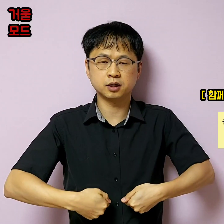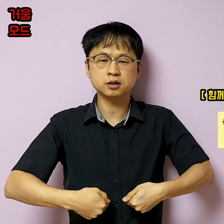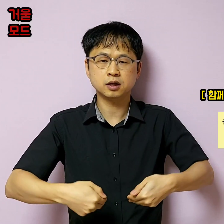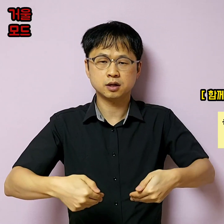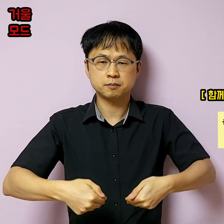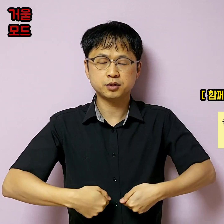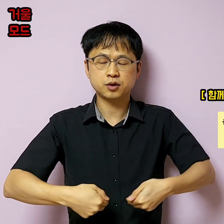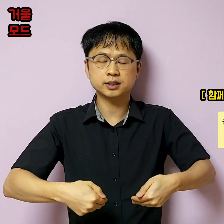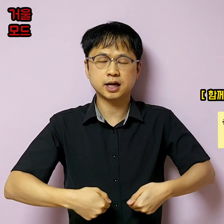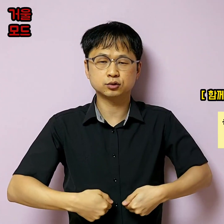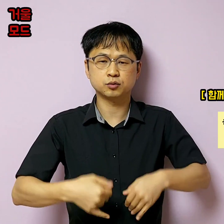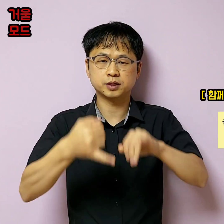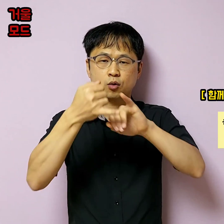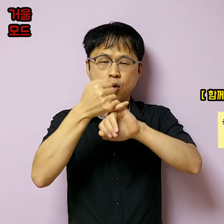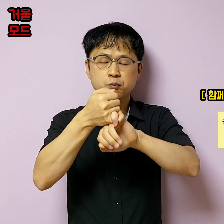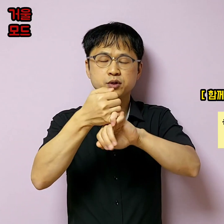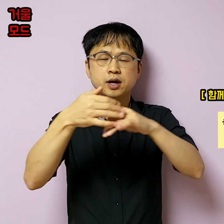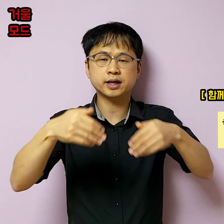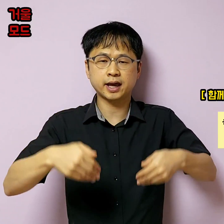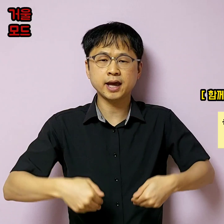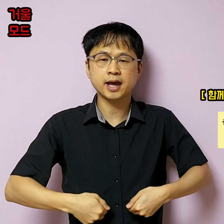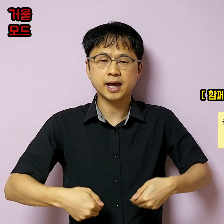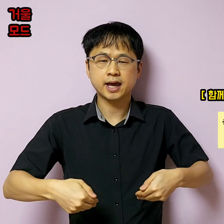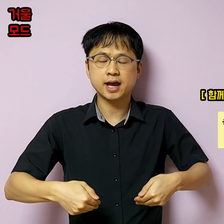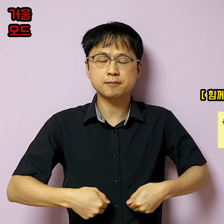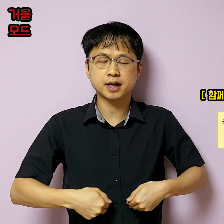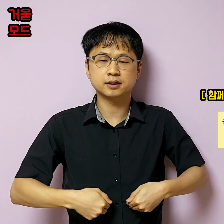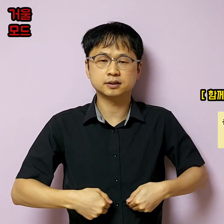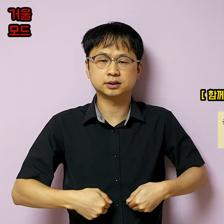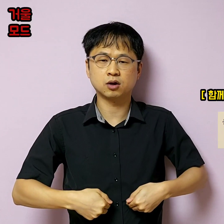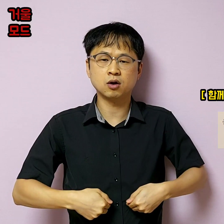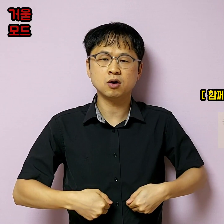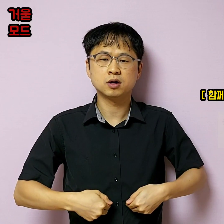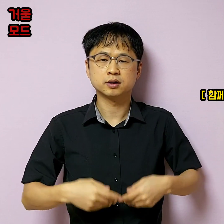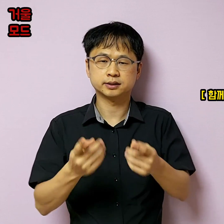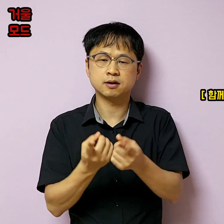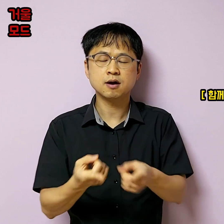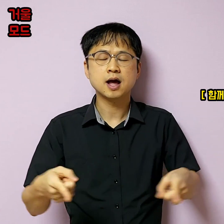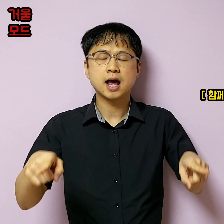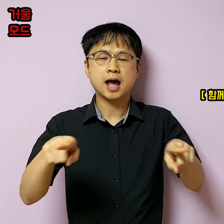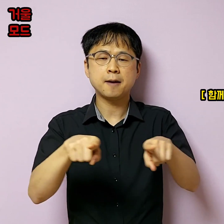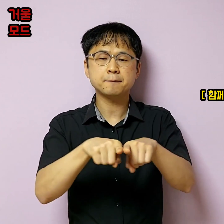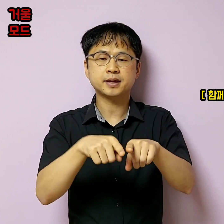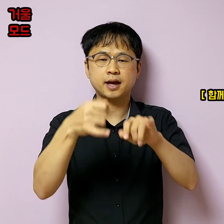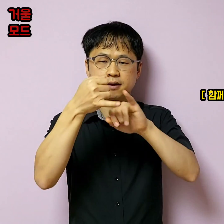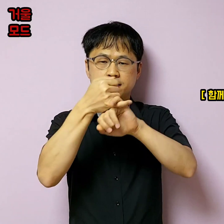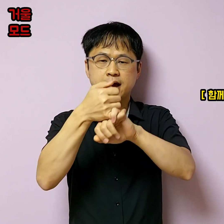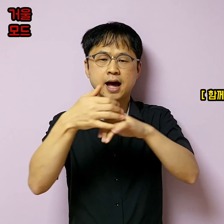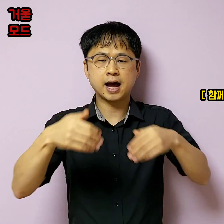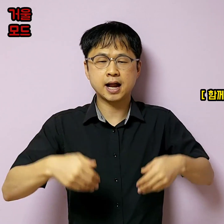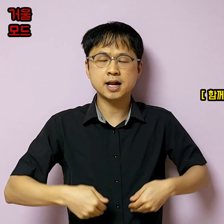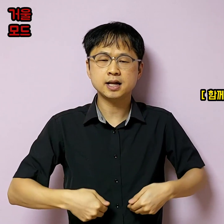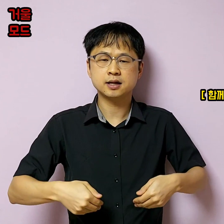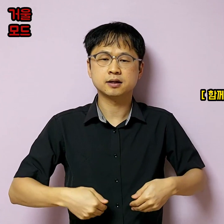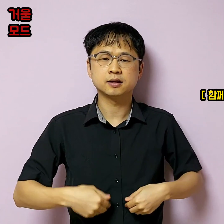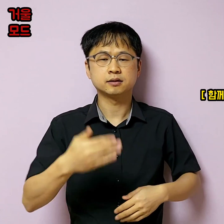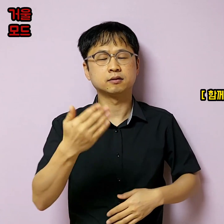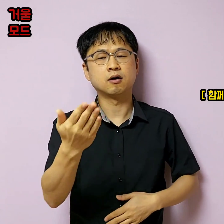당겨주시면 필요하다 라는 수어입니다. 꼭 필요한 게 해야만 하는 거죠. 그래서 함께여야 할